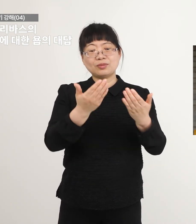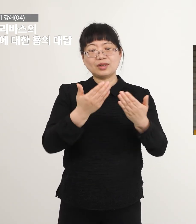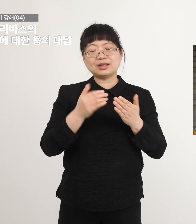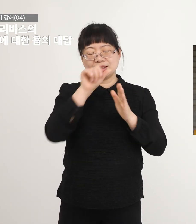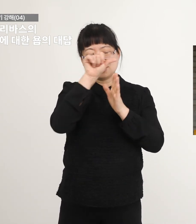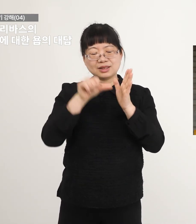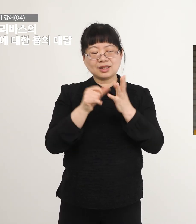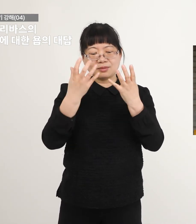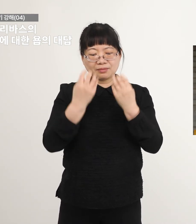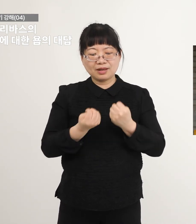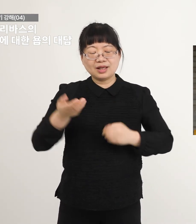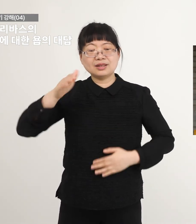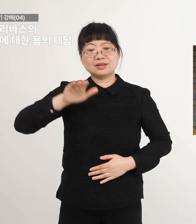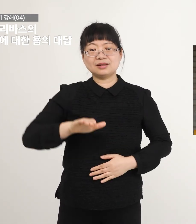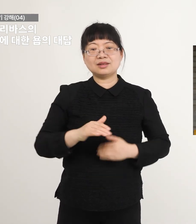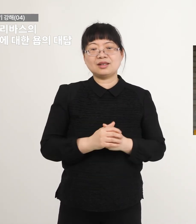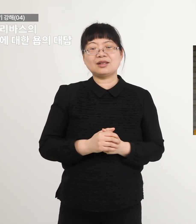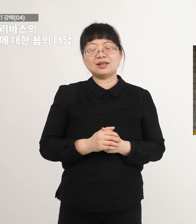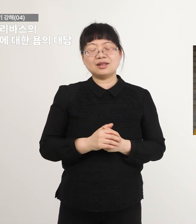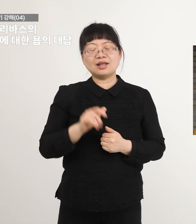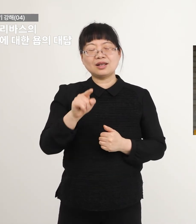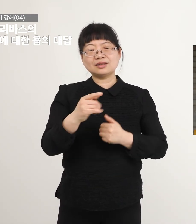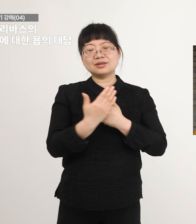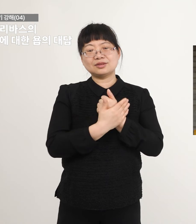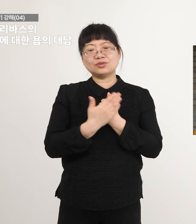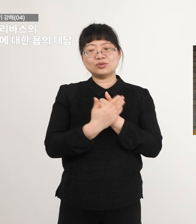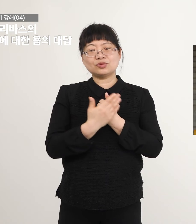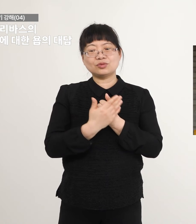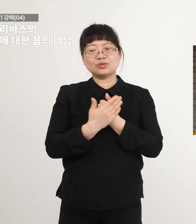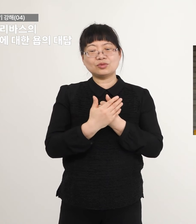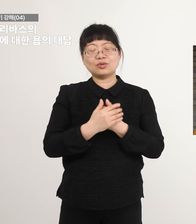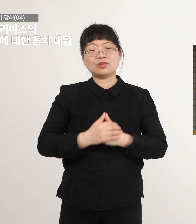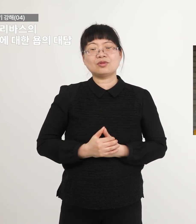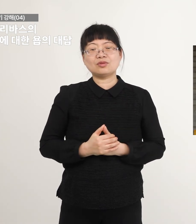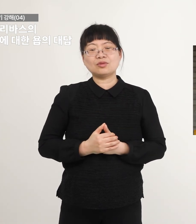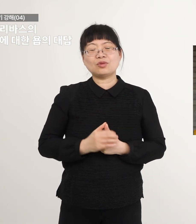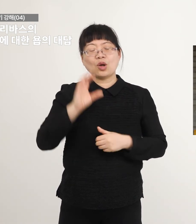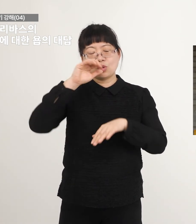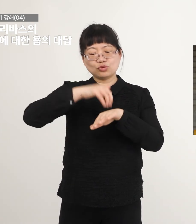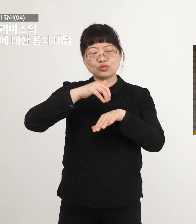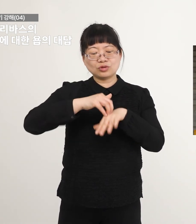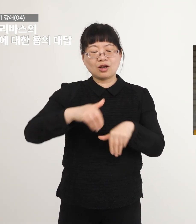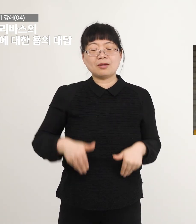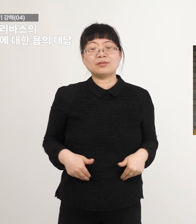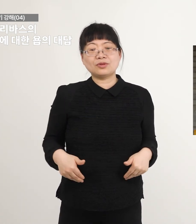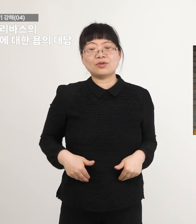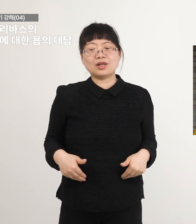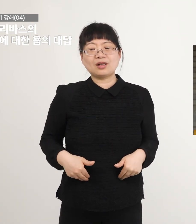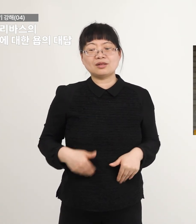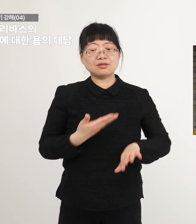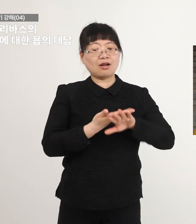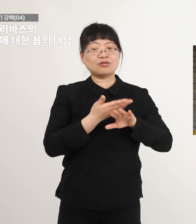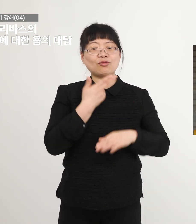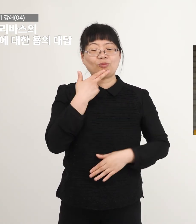많은데 주변에 그 위로를 좀 훈련해야 돼요. 근데 딴 거